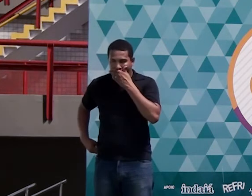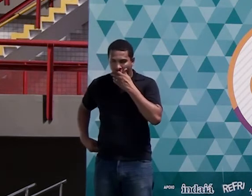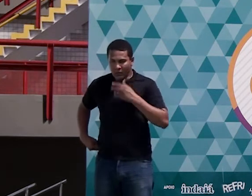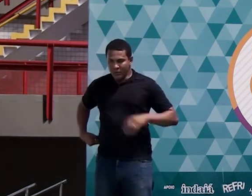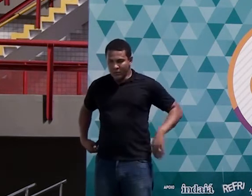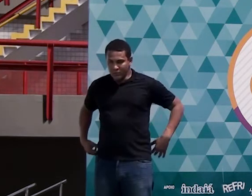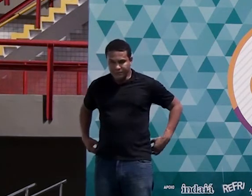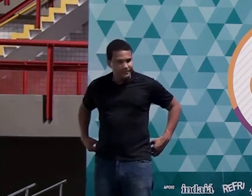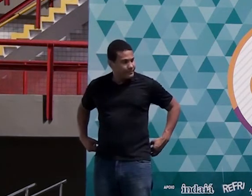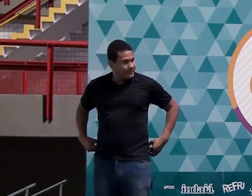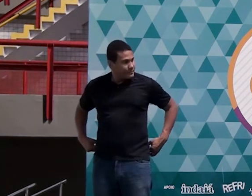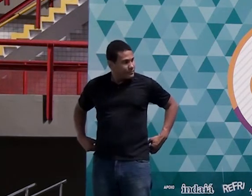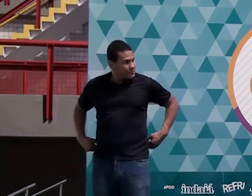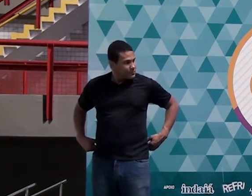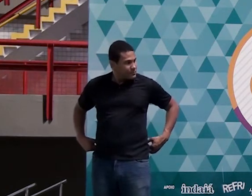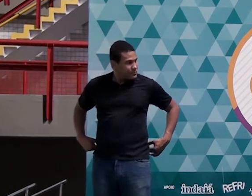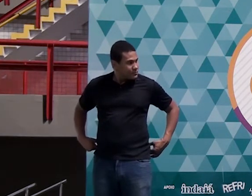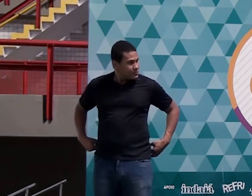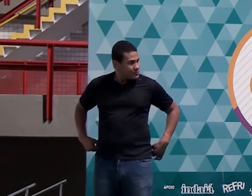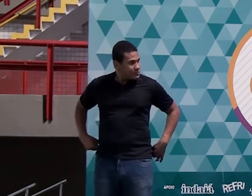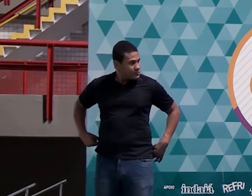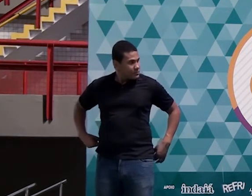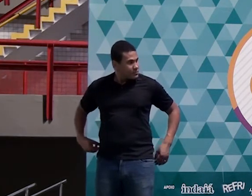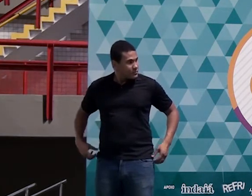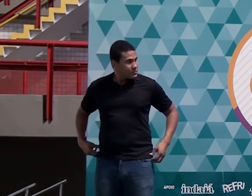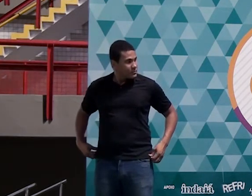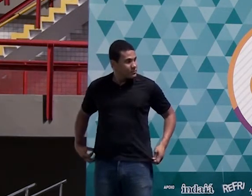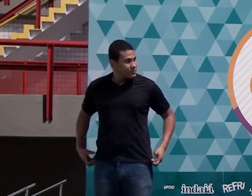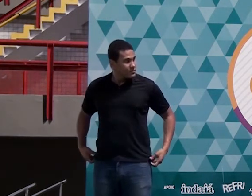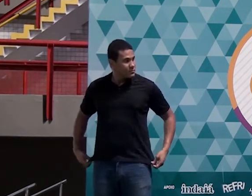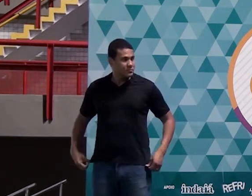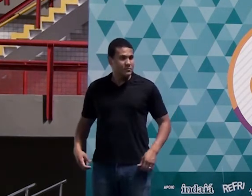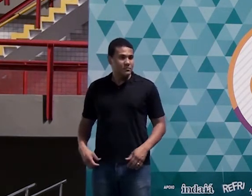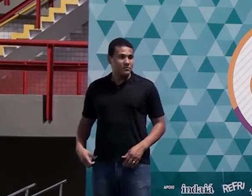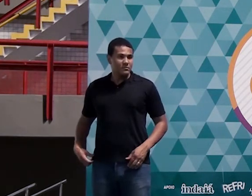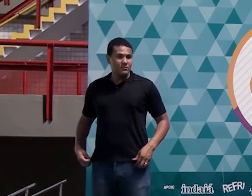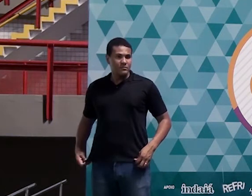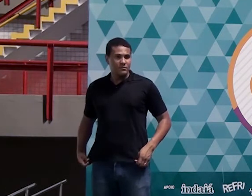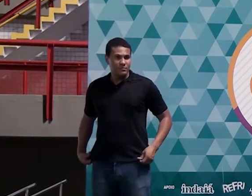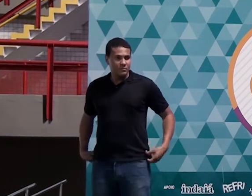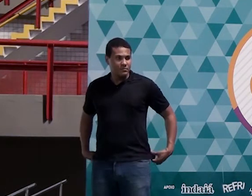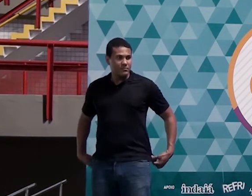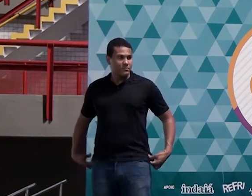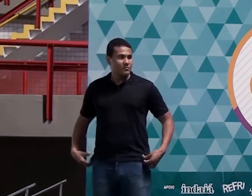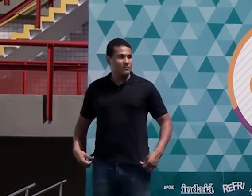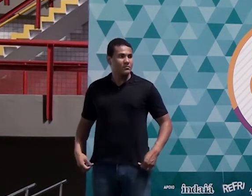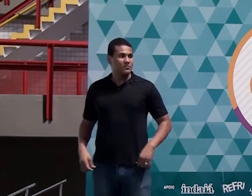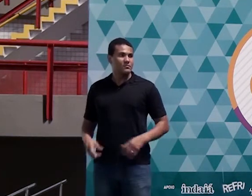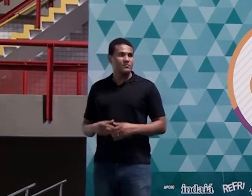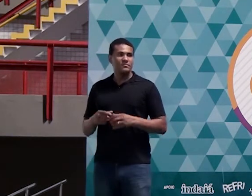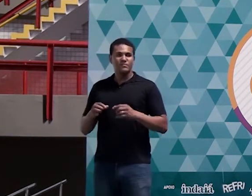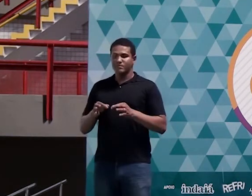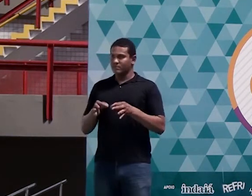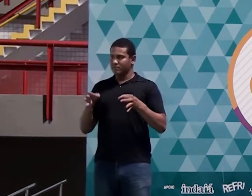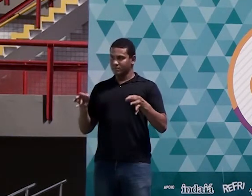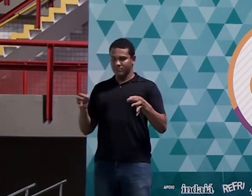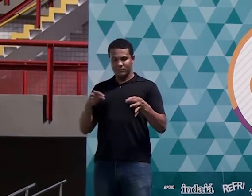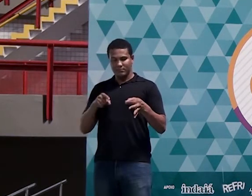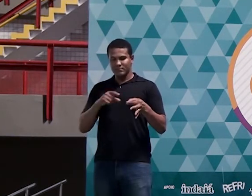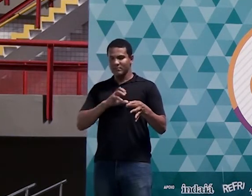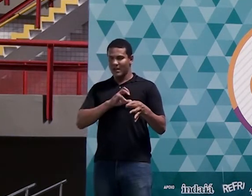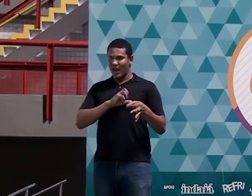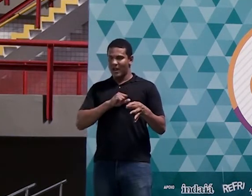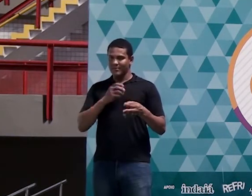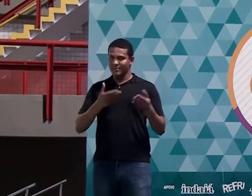Mensagem cristã aqui sempre é boa. No mundo que só quer vender ódio pra gente, quem traz uma mensagem de amor ganha amor